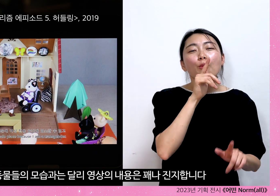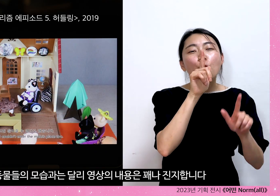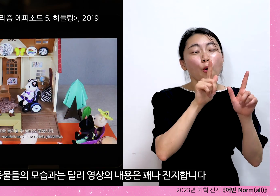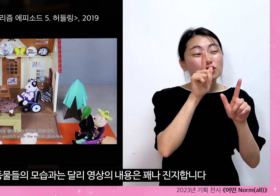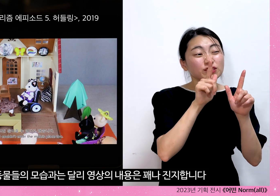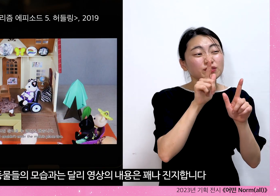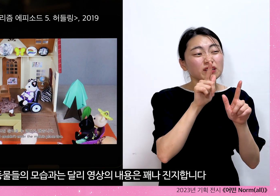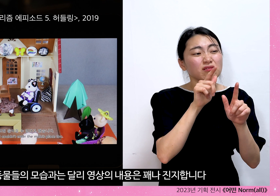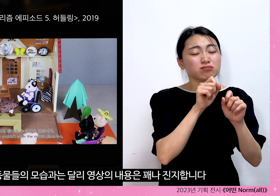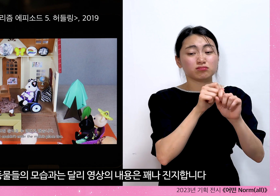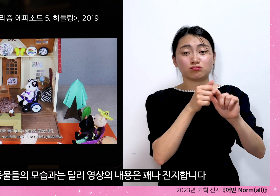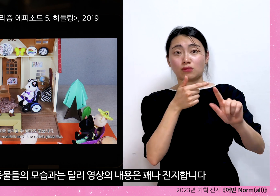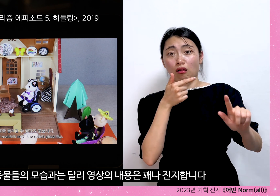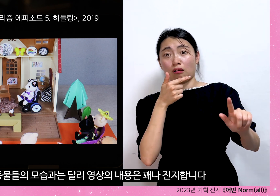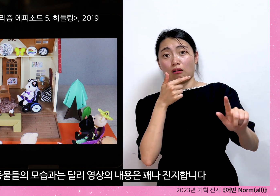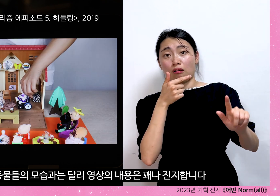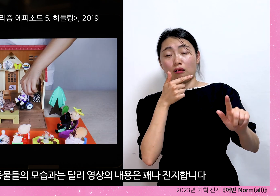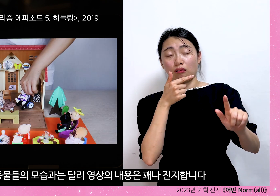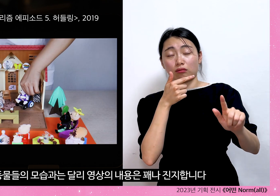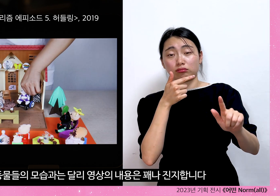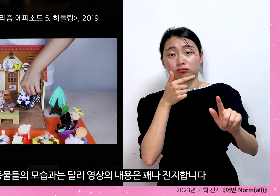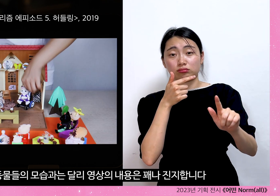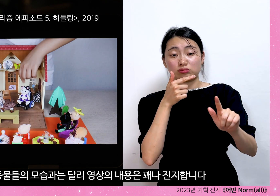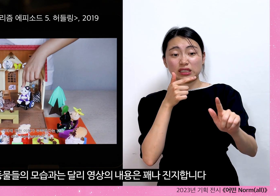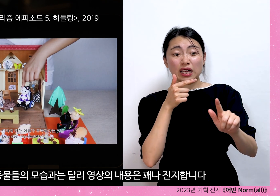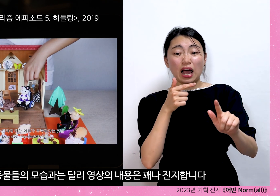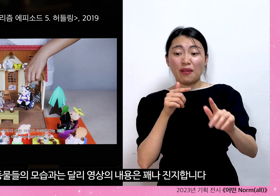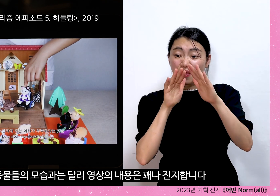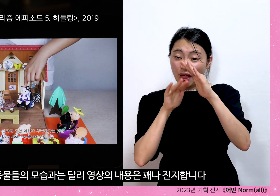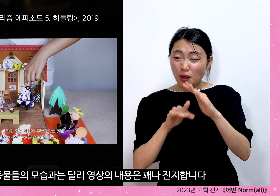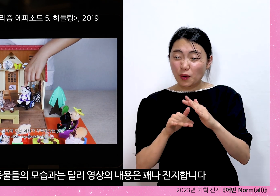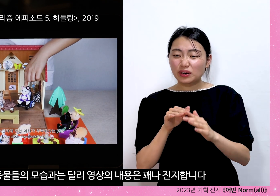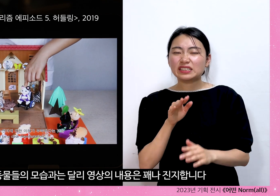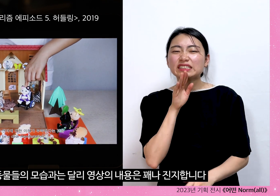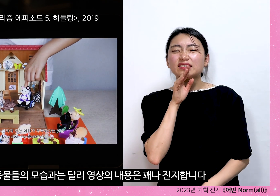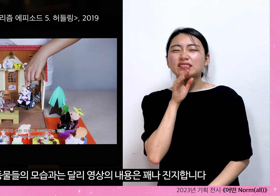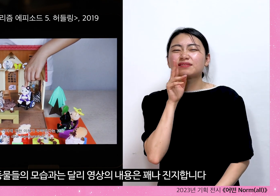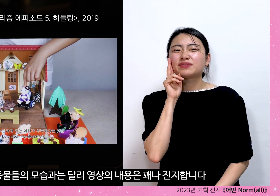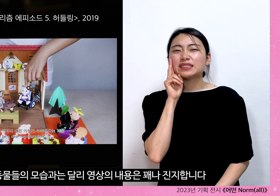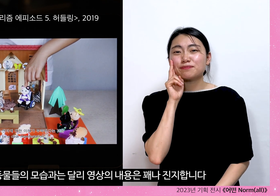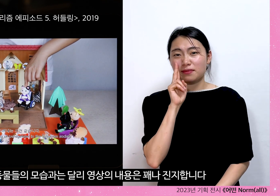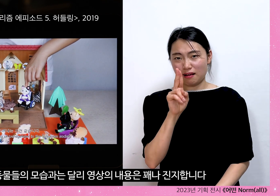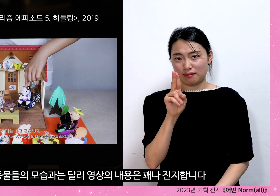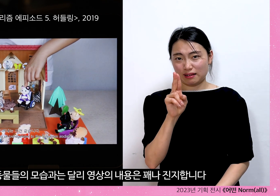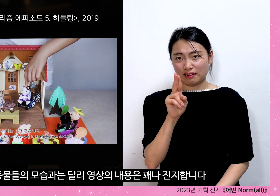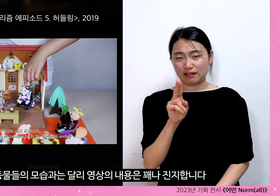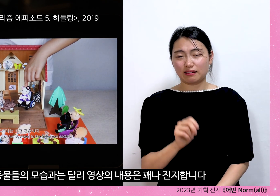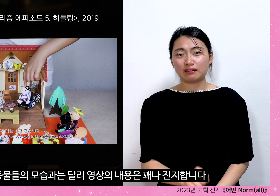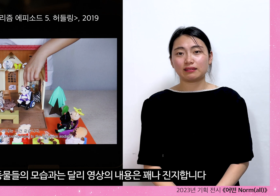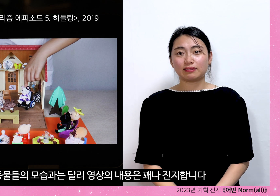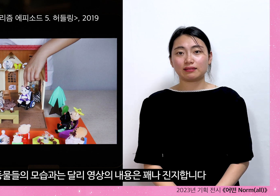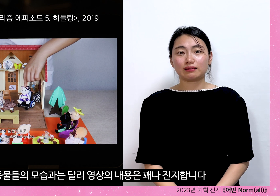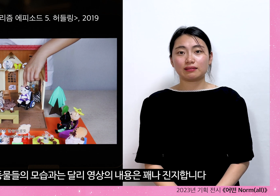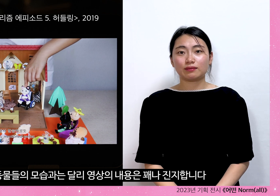귀여운 동물들의 모습과는 달리 영상의 내용은 꽤나 진지합니다.